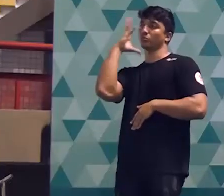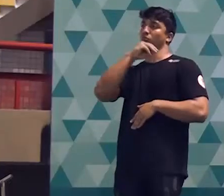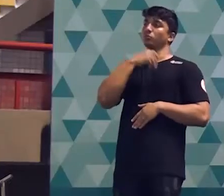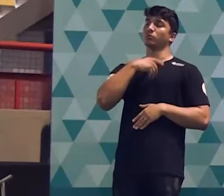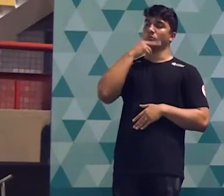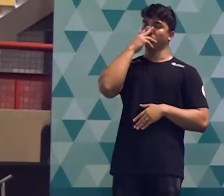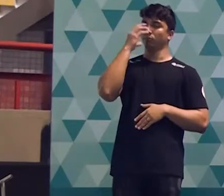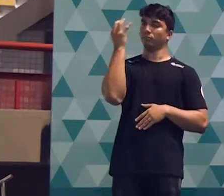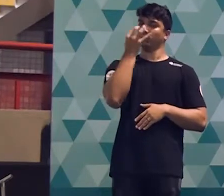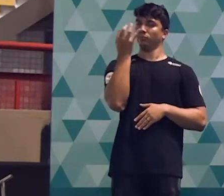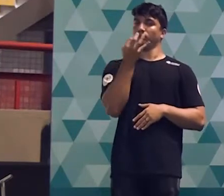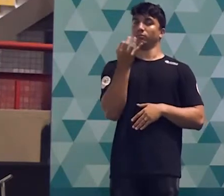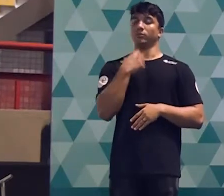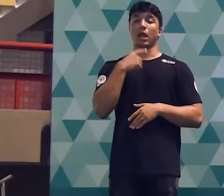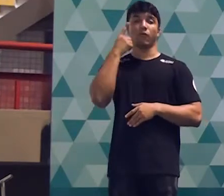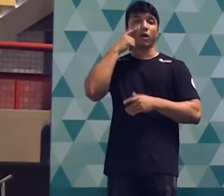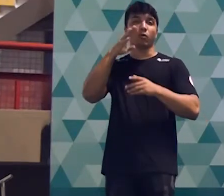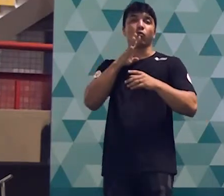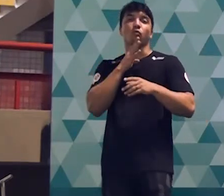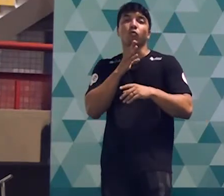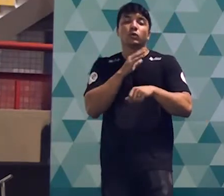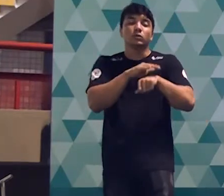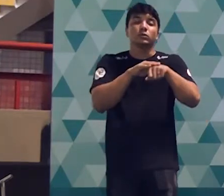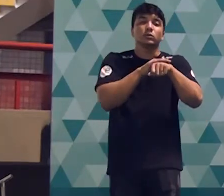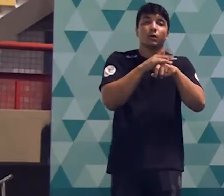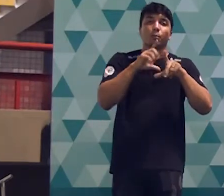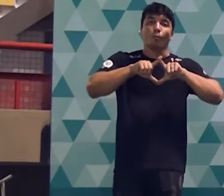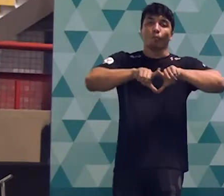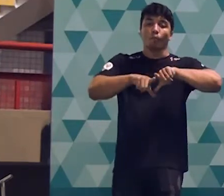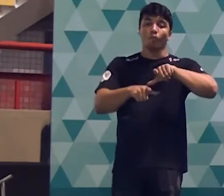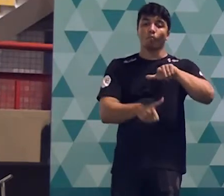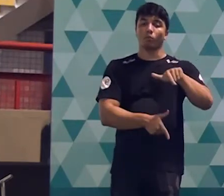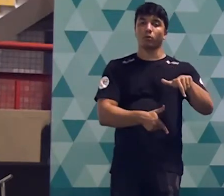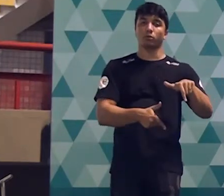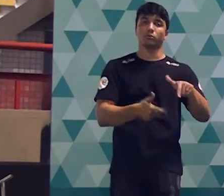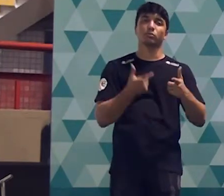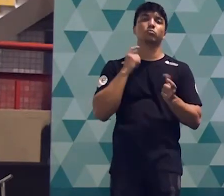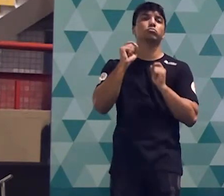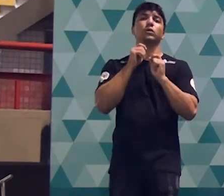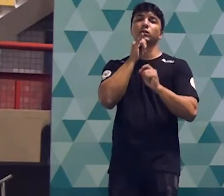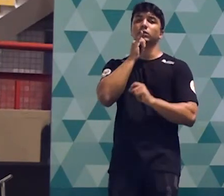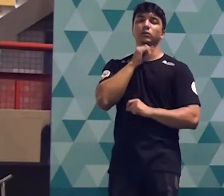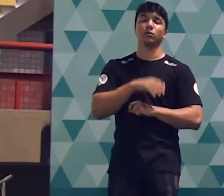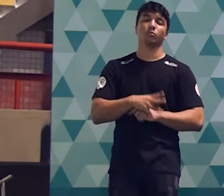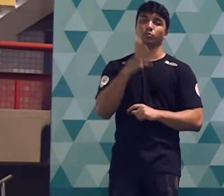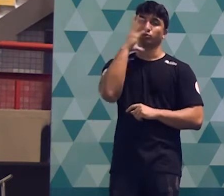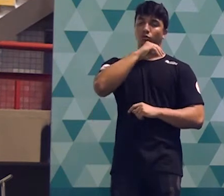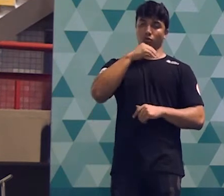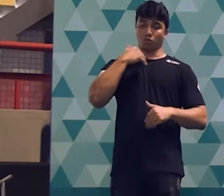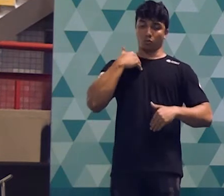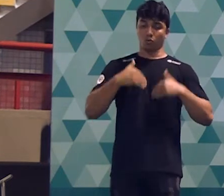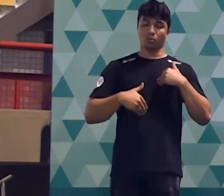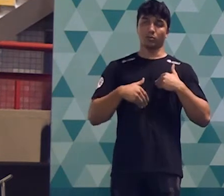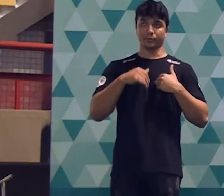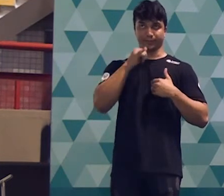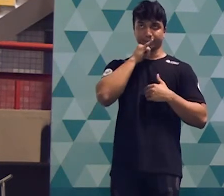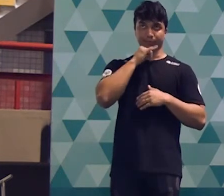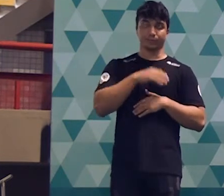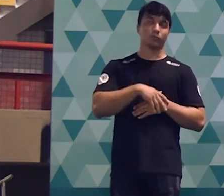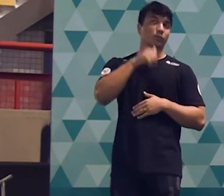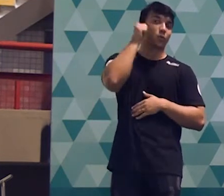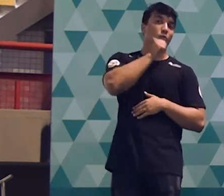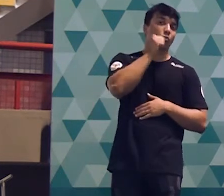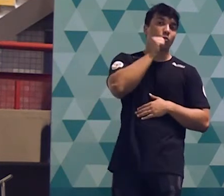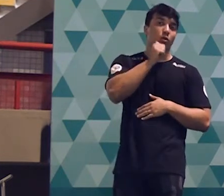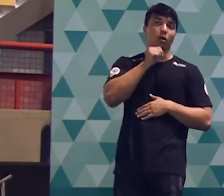bem feita, e quando você vai conversar é tão vazia. E o que é o bonita de corpo? Existe mulher